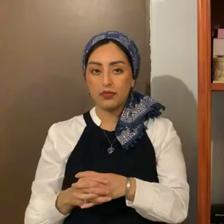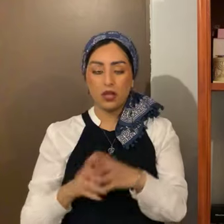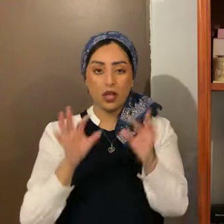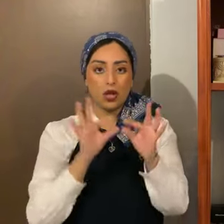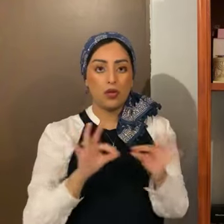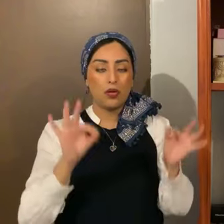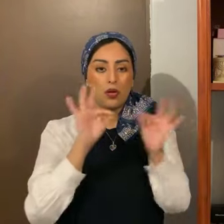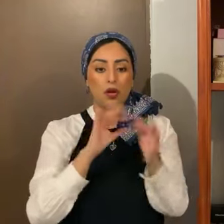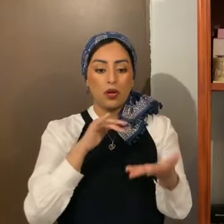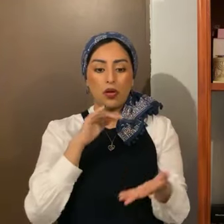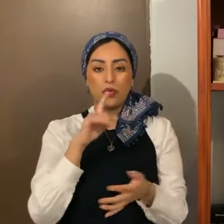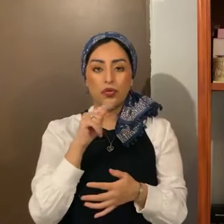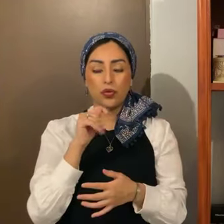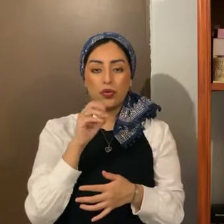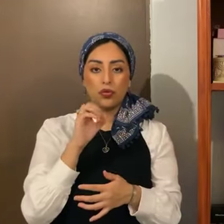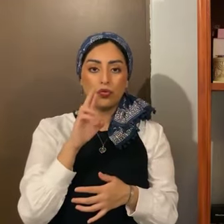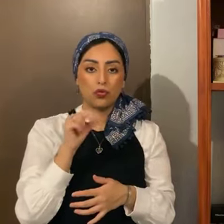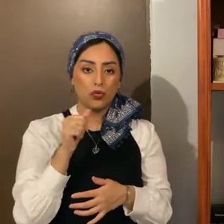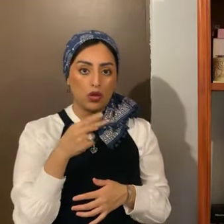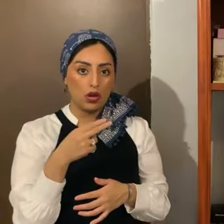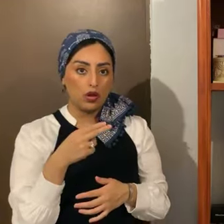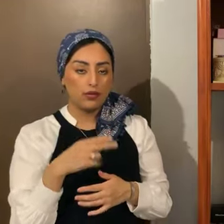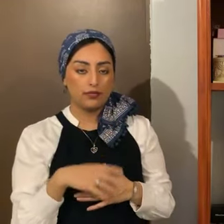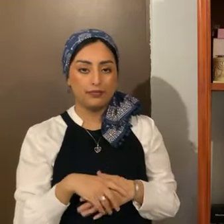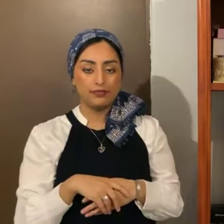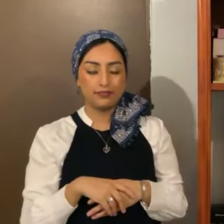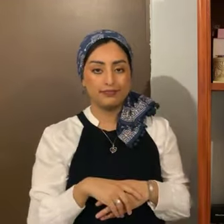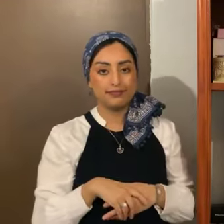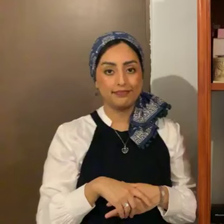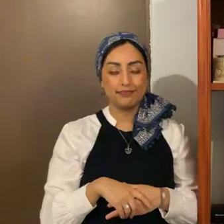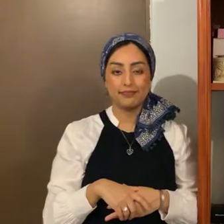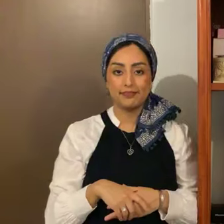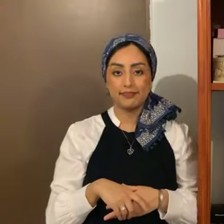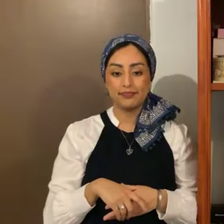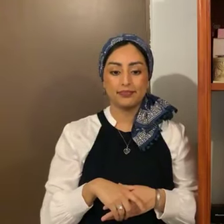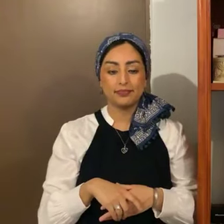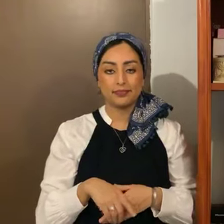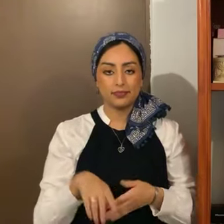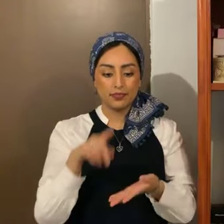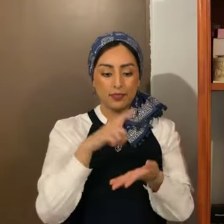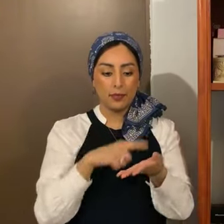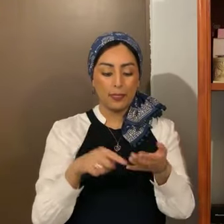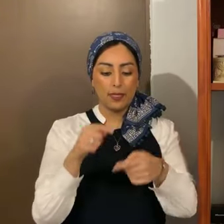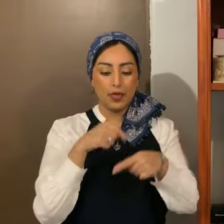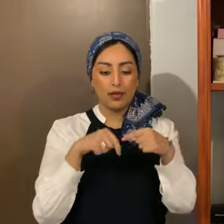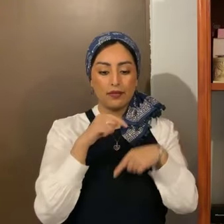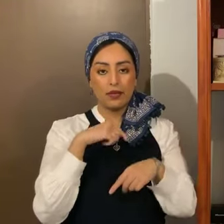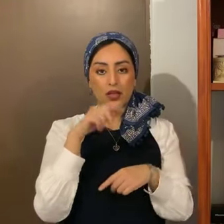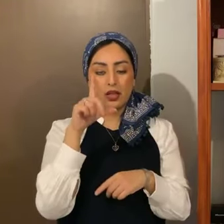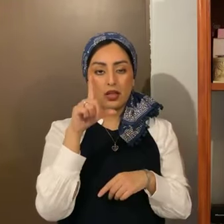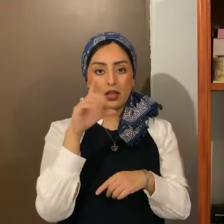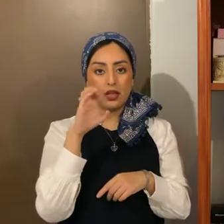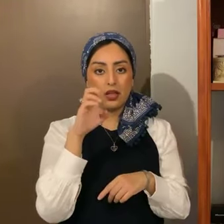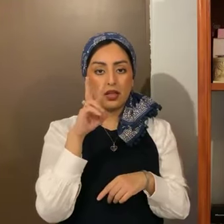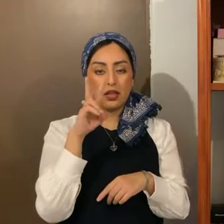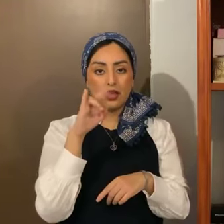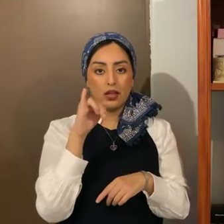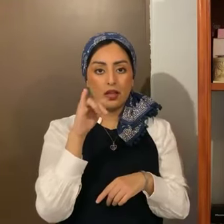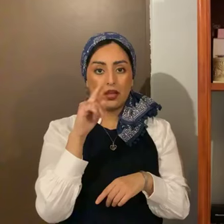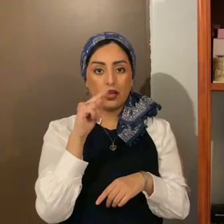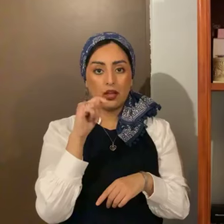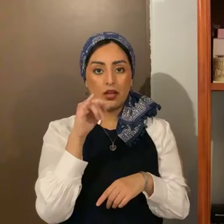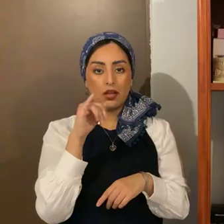estudia Torah, no entiende nada, ¿verdad? Vamos al Levítico, vamos al libro de